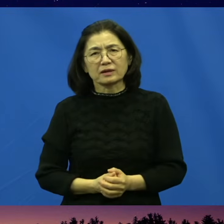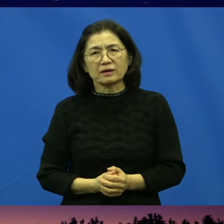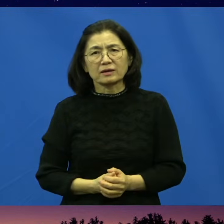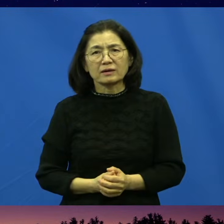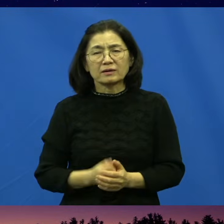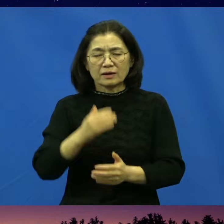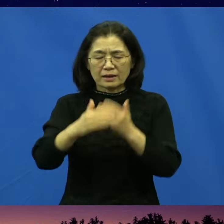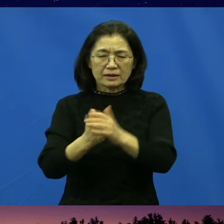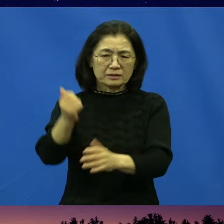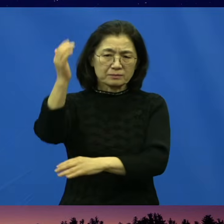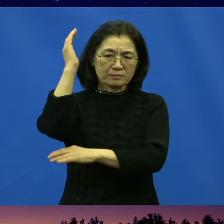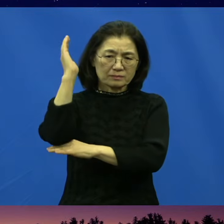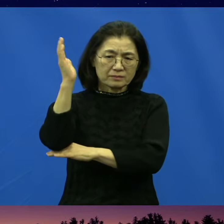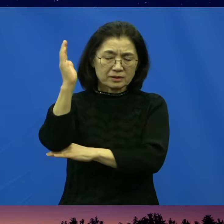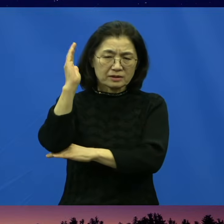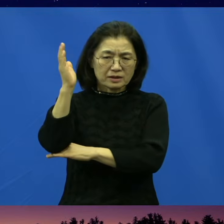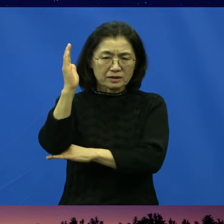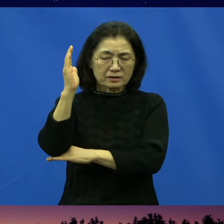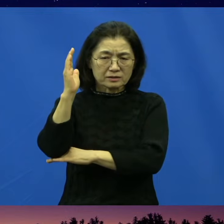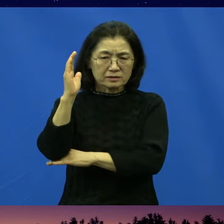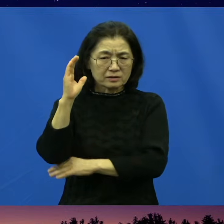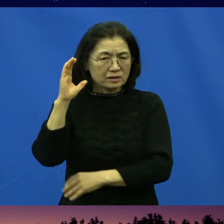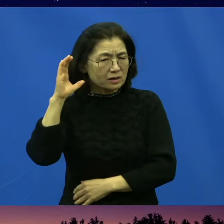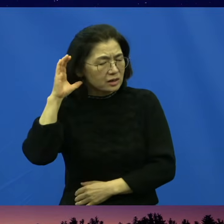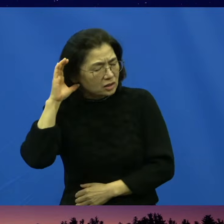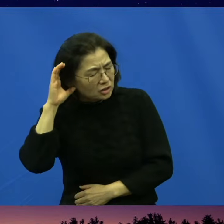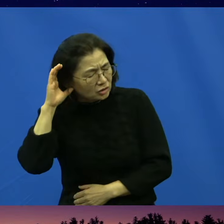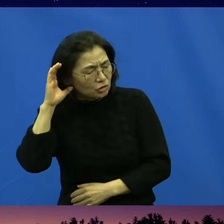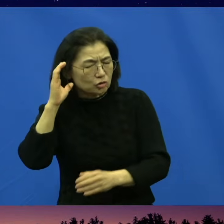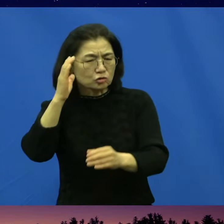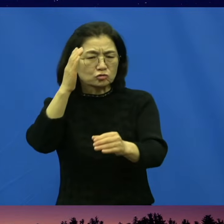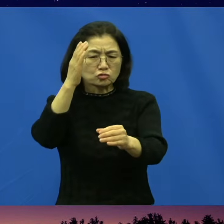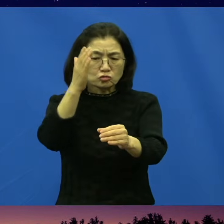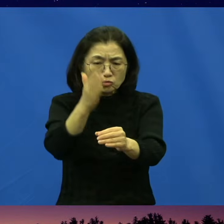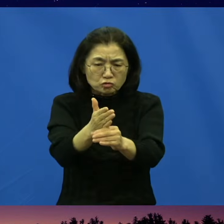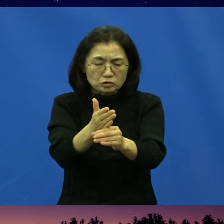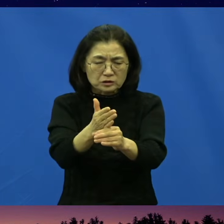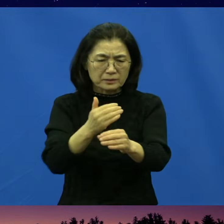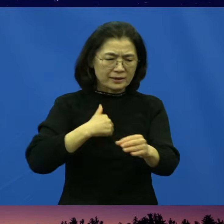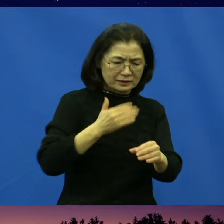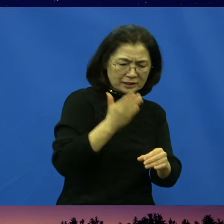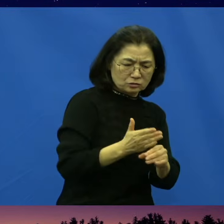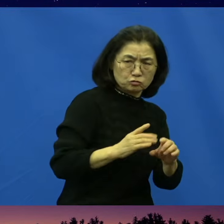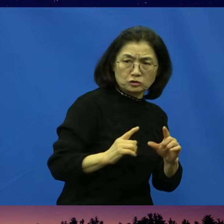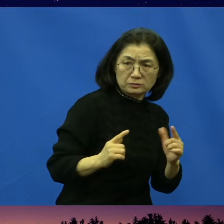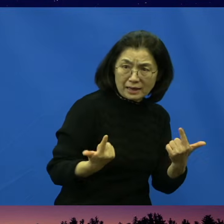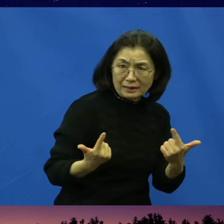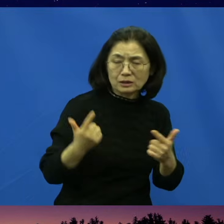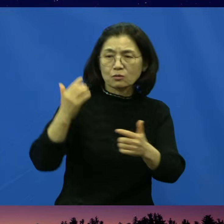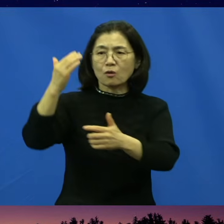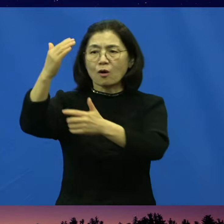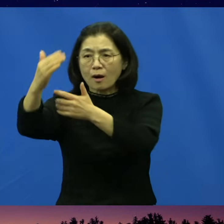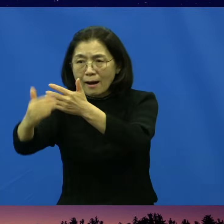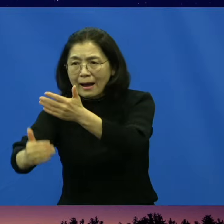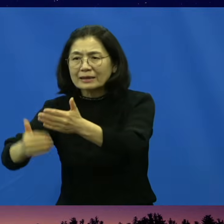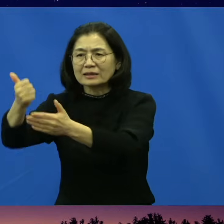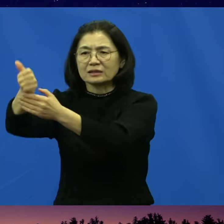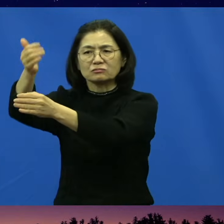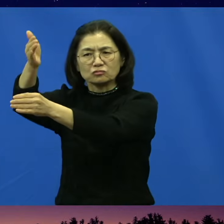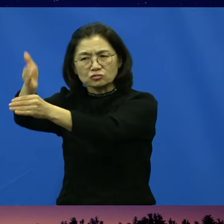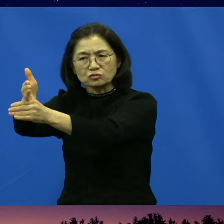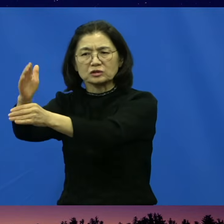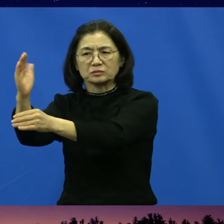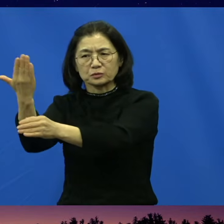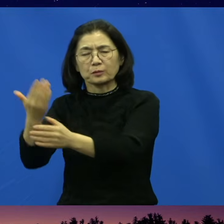말씀을 듣는 이 중심이 하나님의 말씀 쪽으로 계속해서 이제 무게중심이 이동한다는 것이죠.